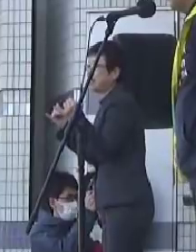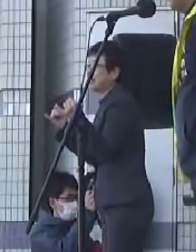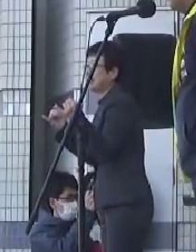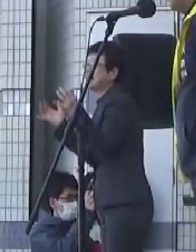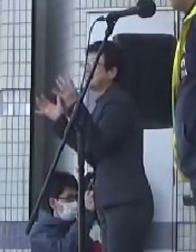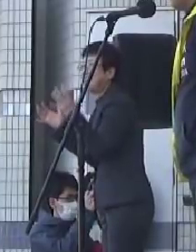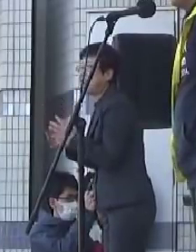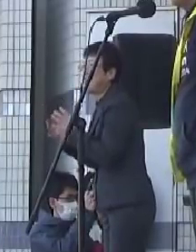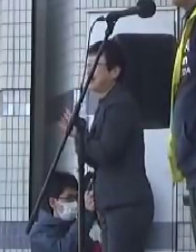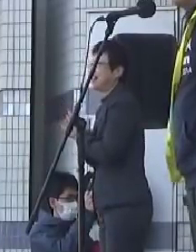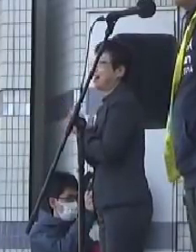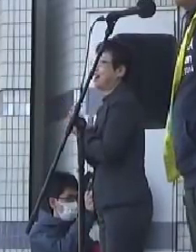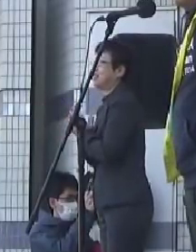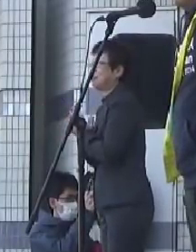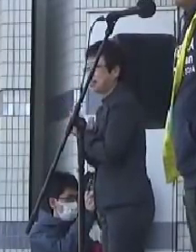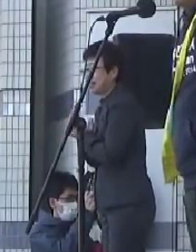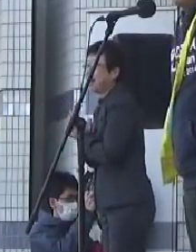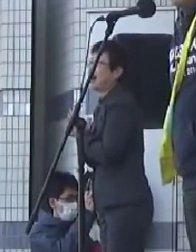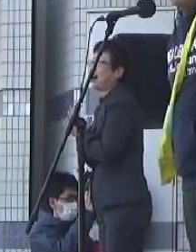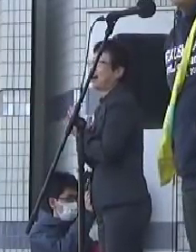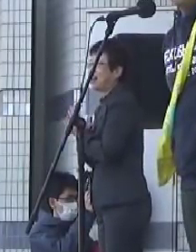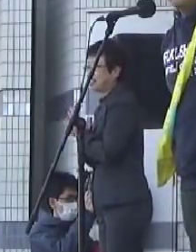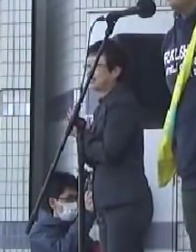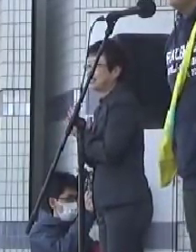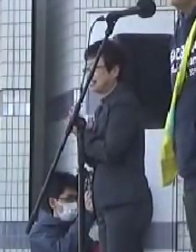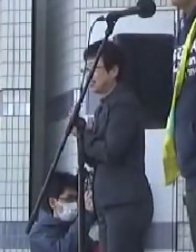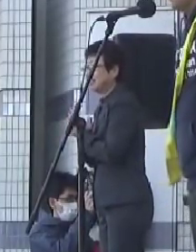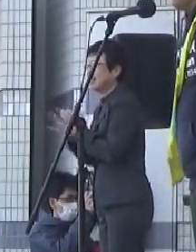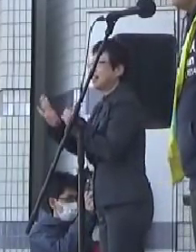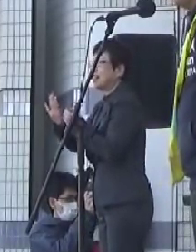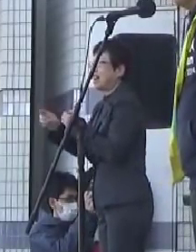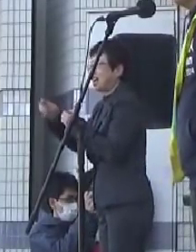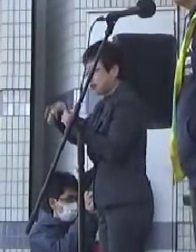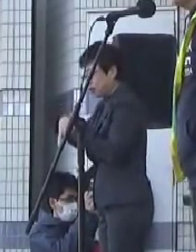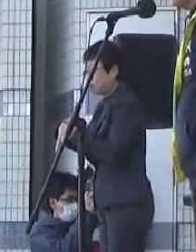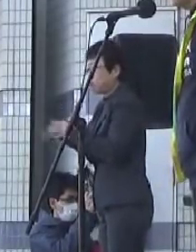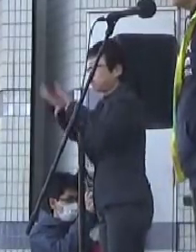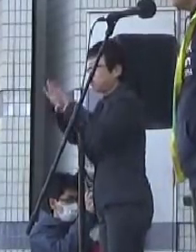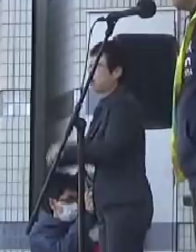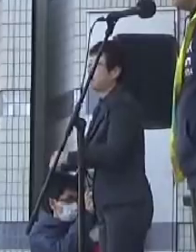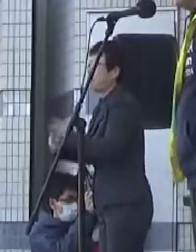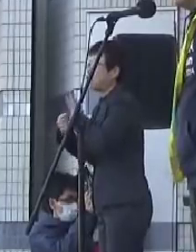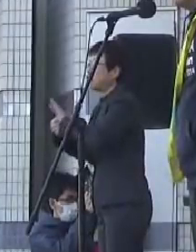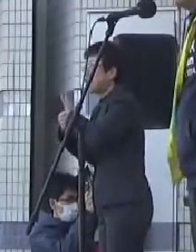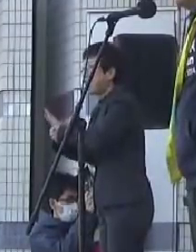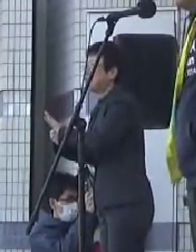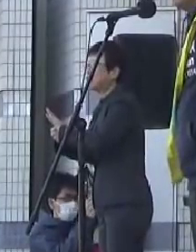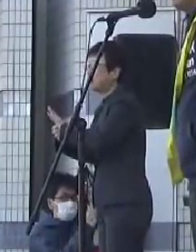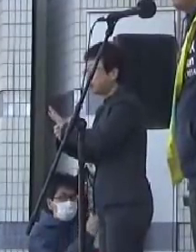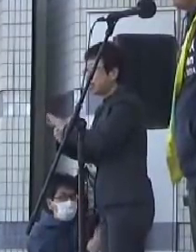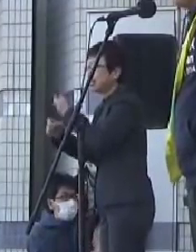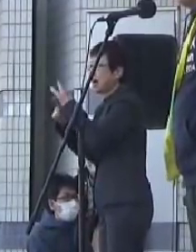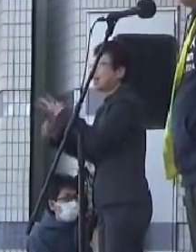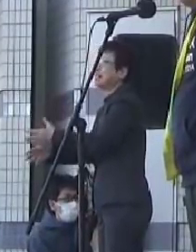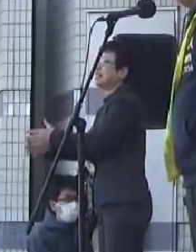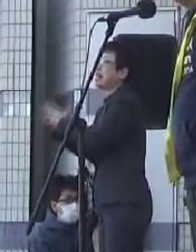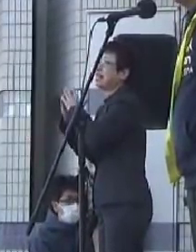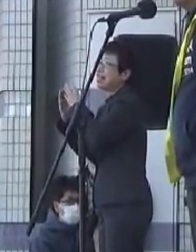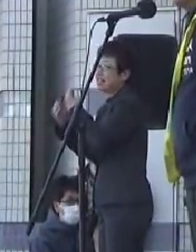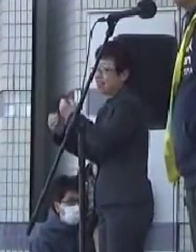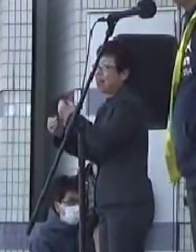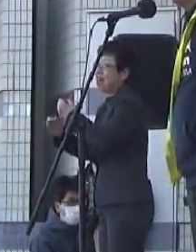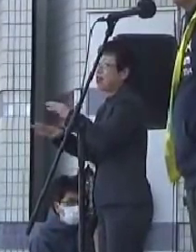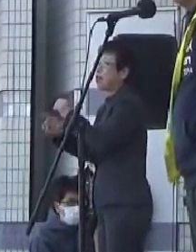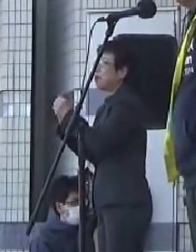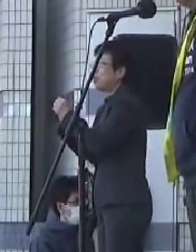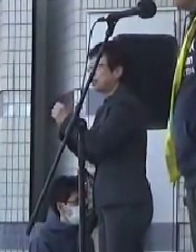で、集まった、脱原発を訴えるということで、今年も3月、結成し、今